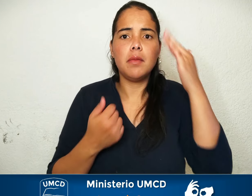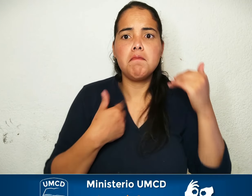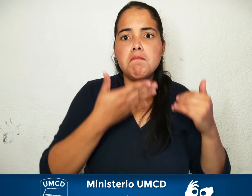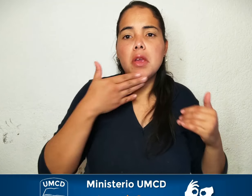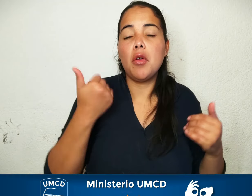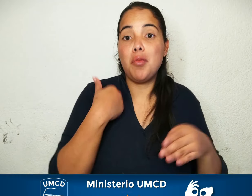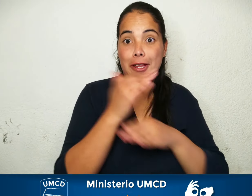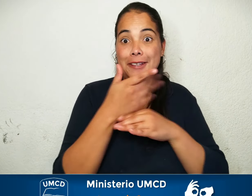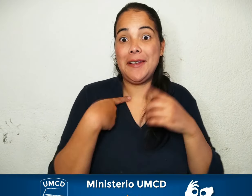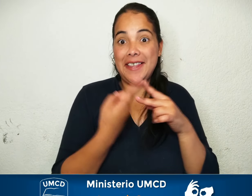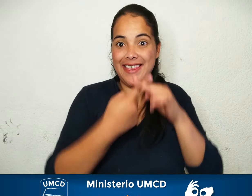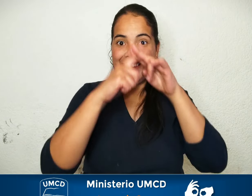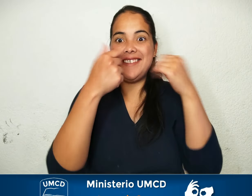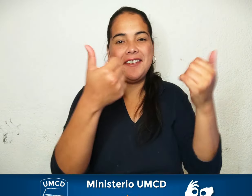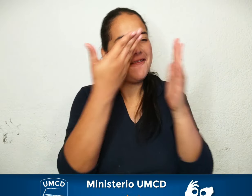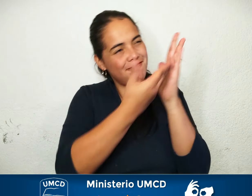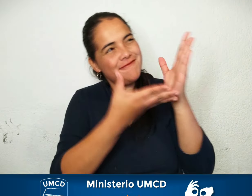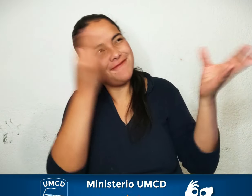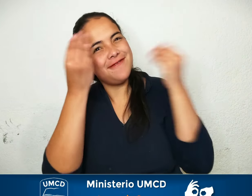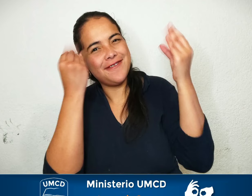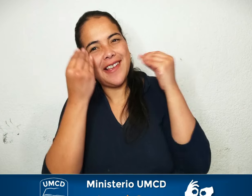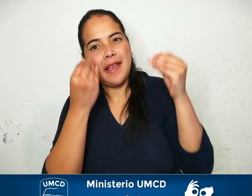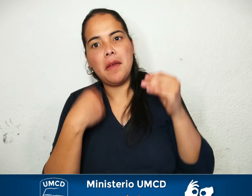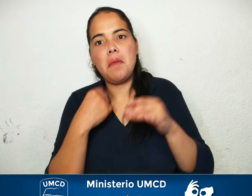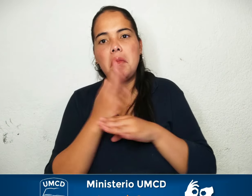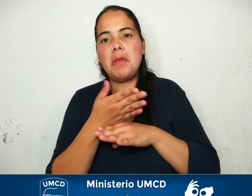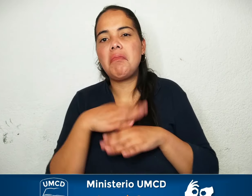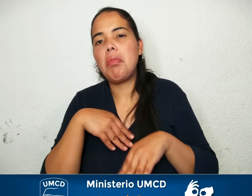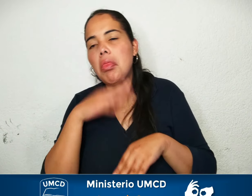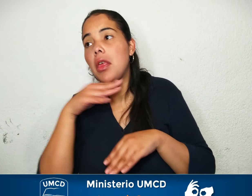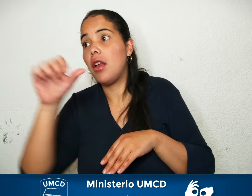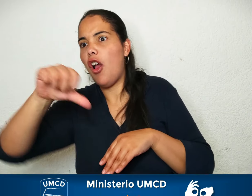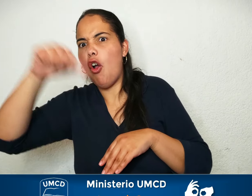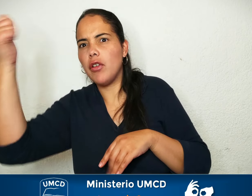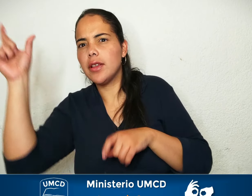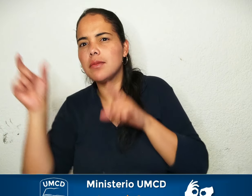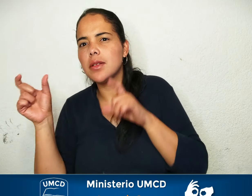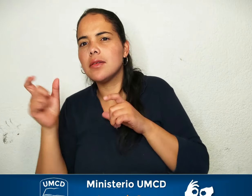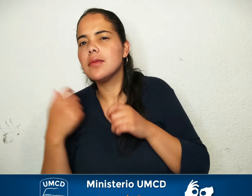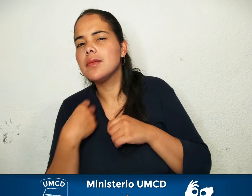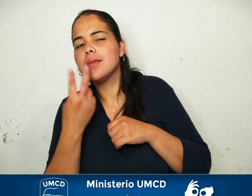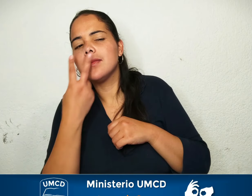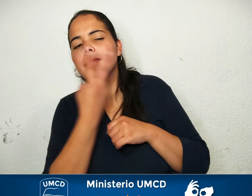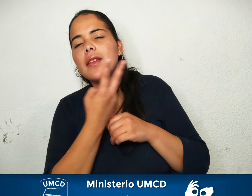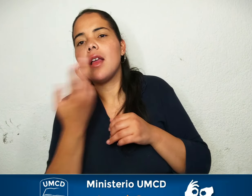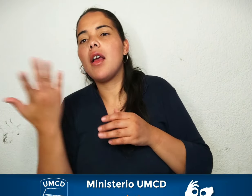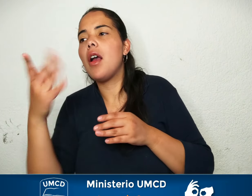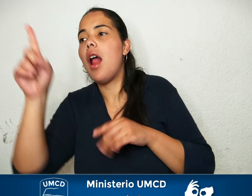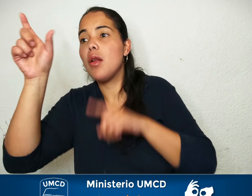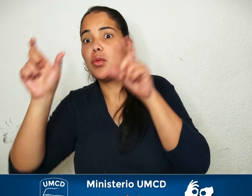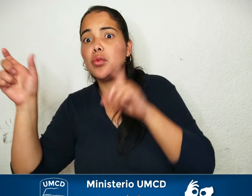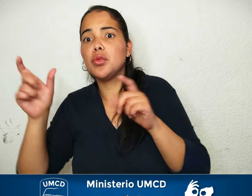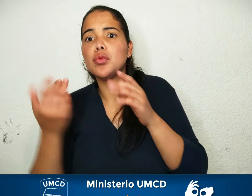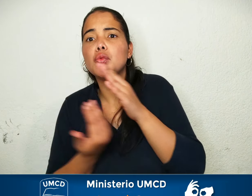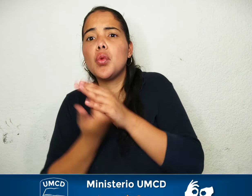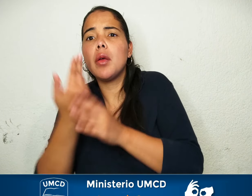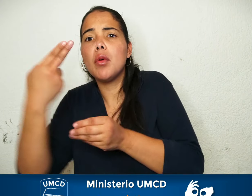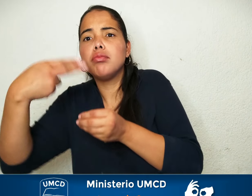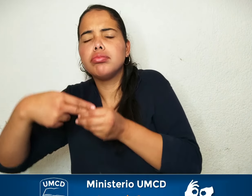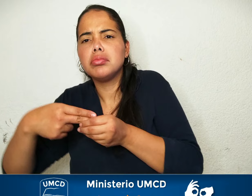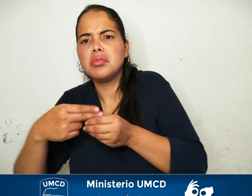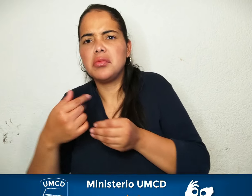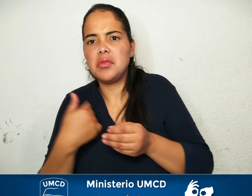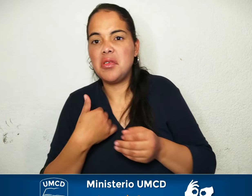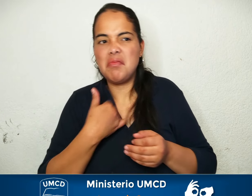afecte la manera como ustedes se comportan frente a aquellos que están recién conociendo del Señor y que ellos pueden